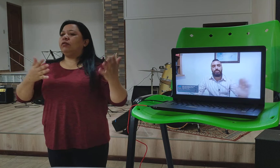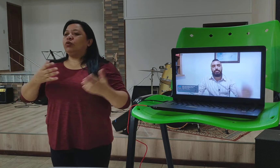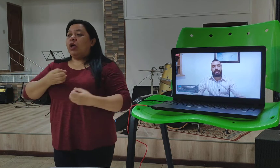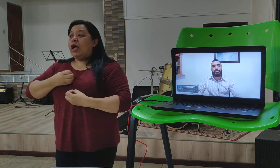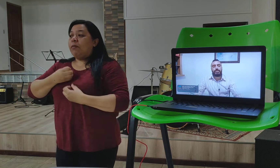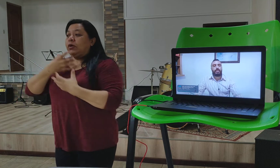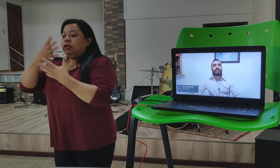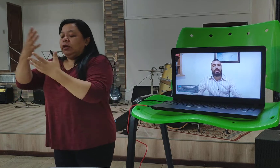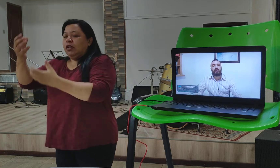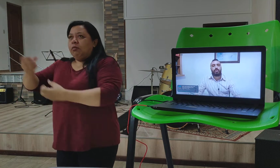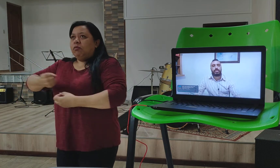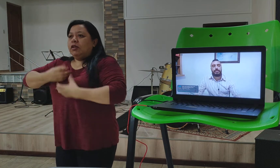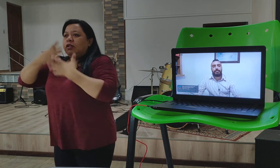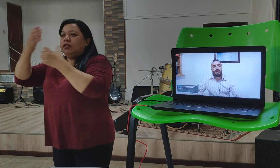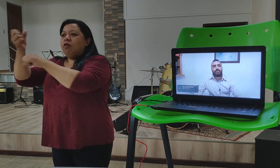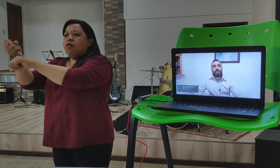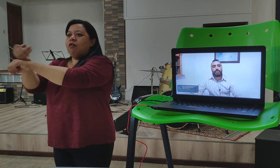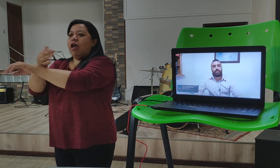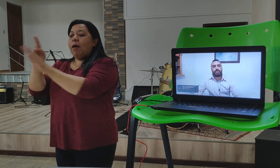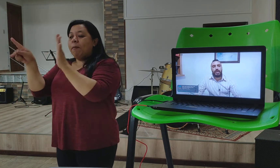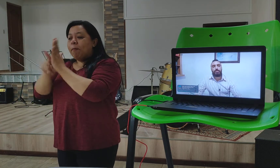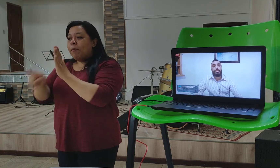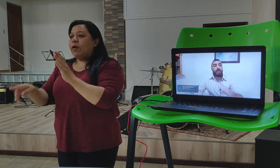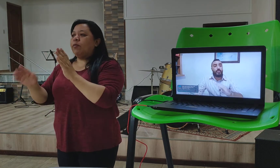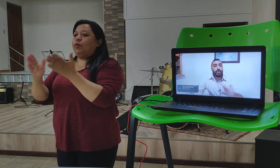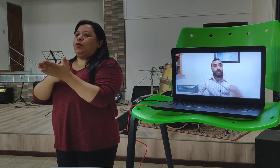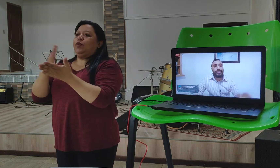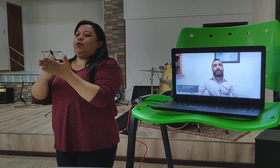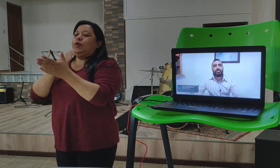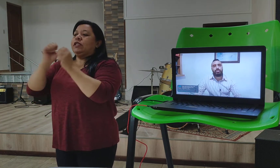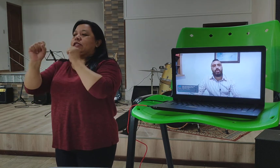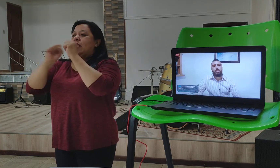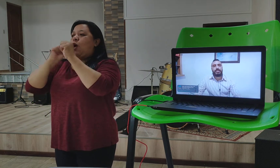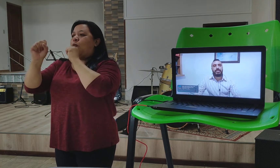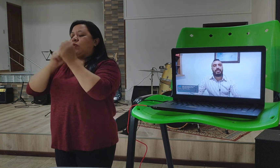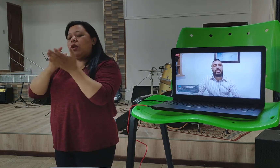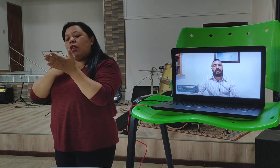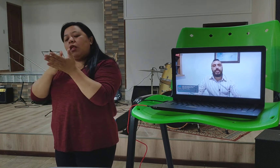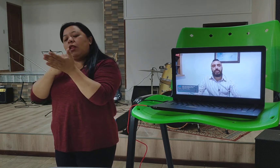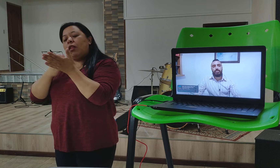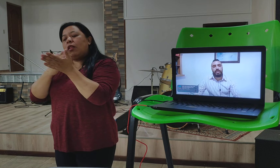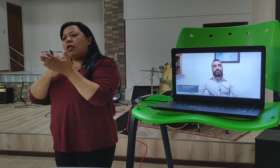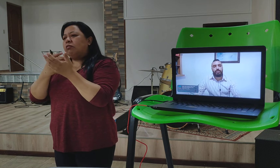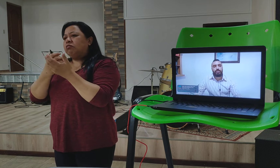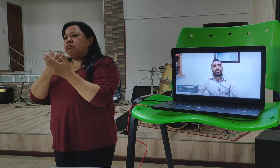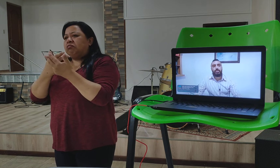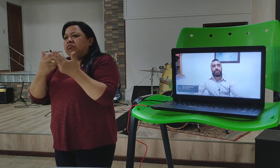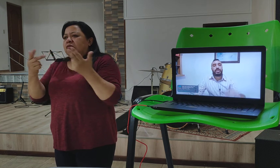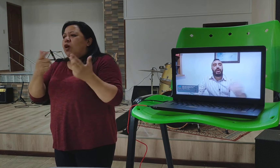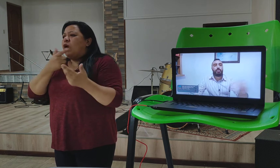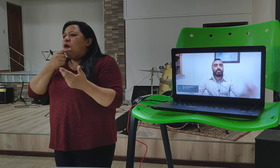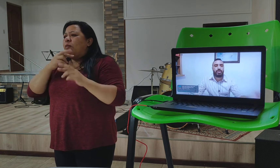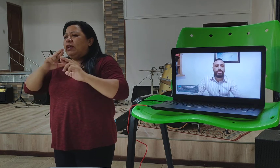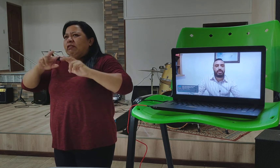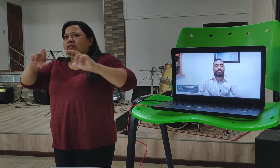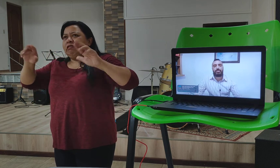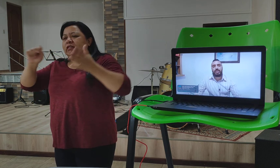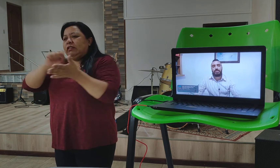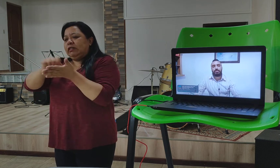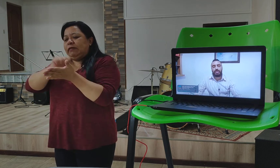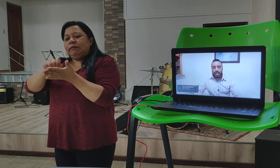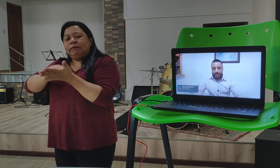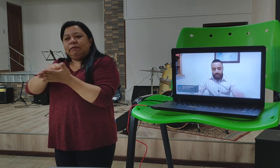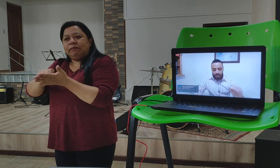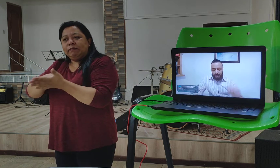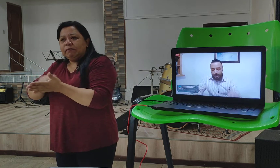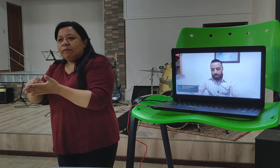Enfim, todo tipo de emoção você encontra no livro dos Salmos. Foram vários os homens que escreveram o livro, os salmos que nós